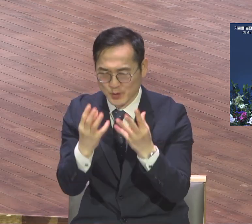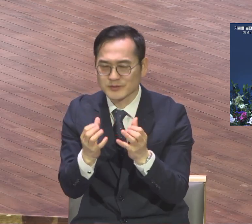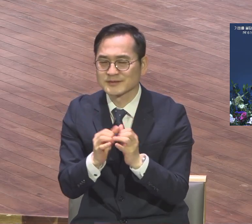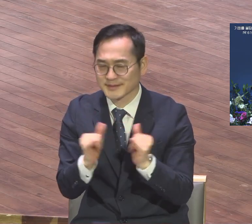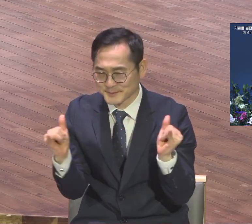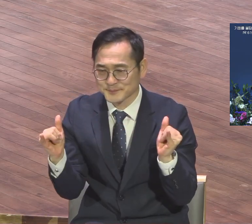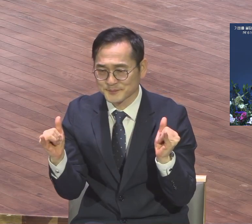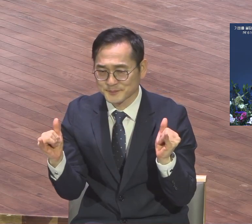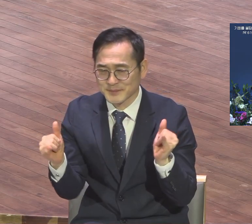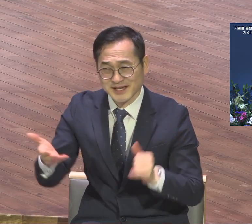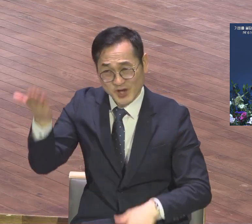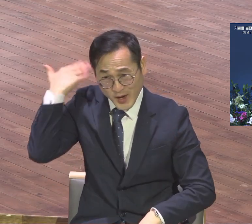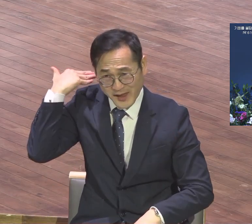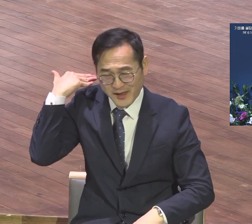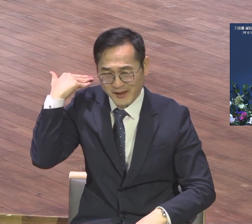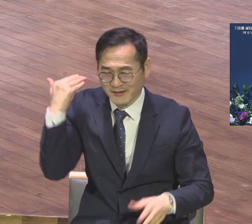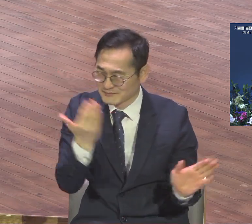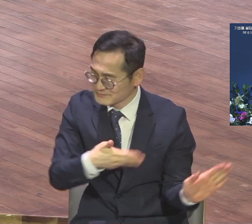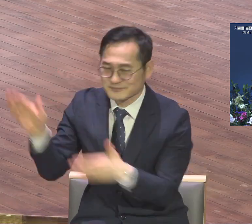새것이 되었도다.